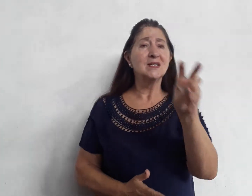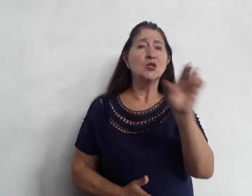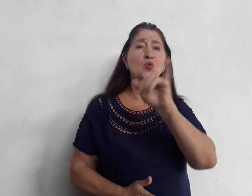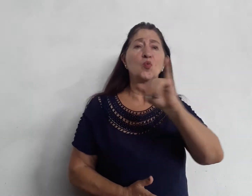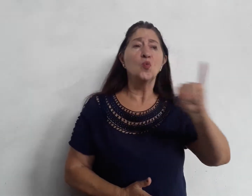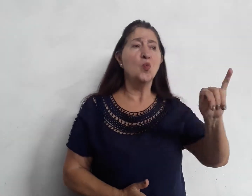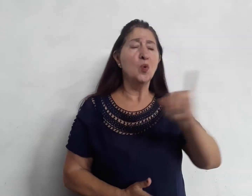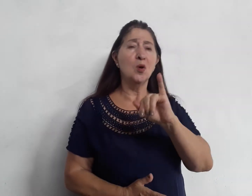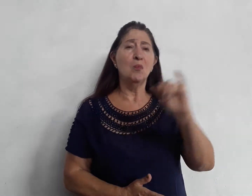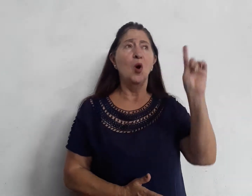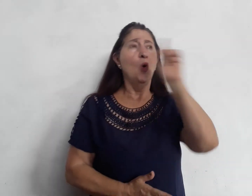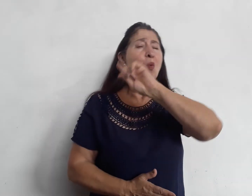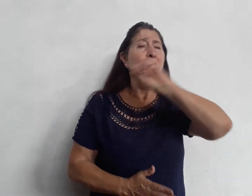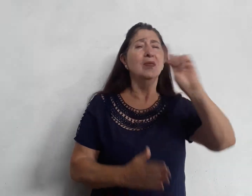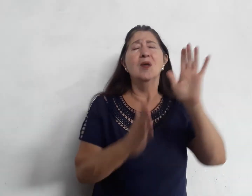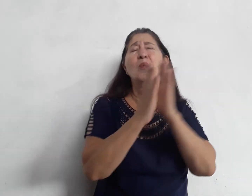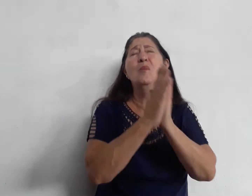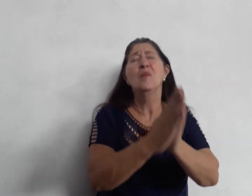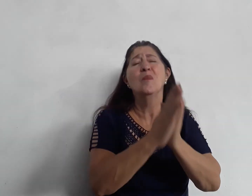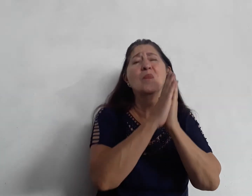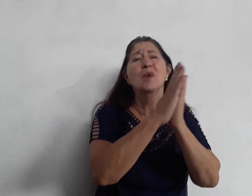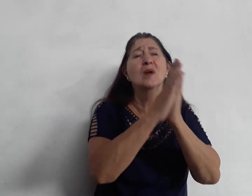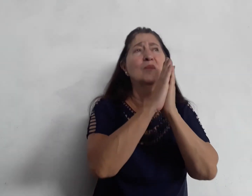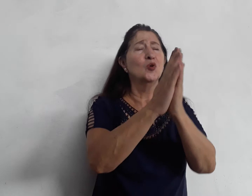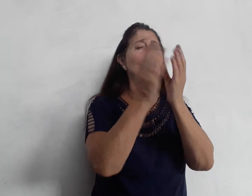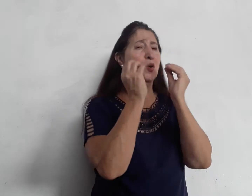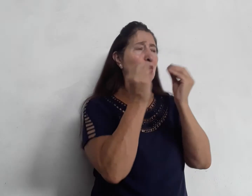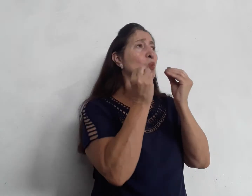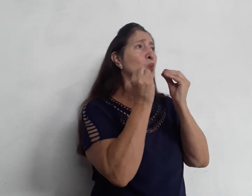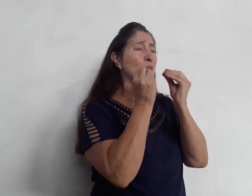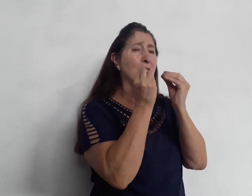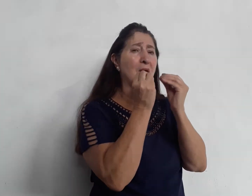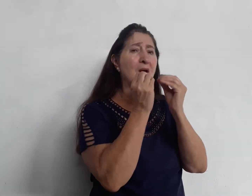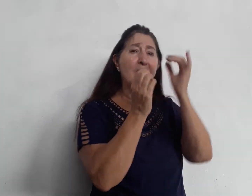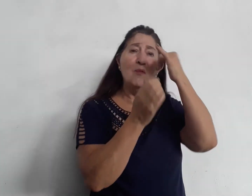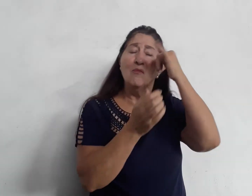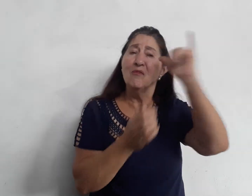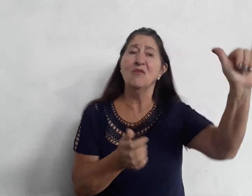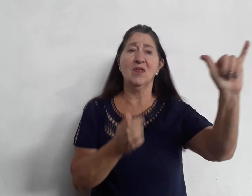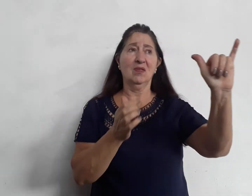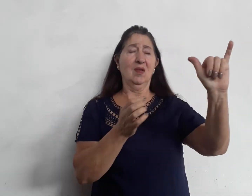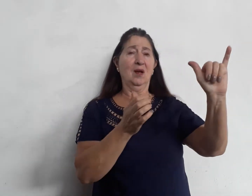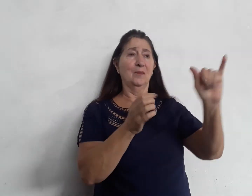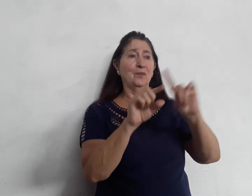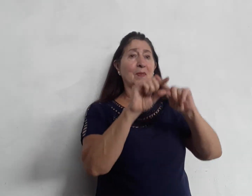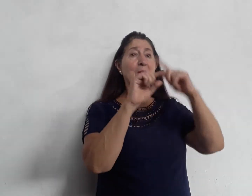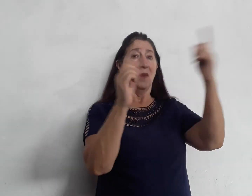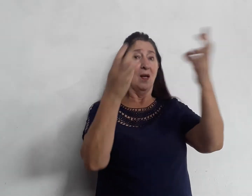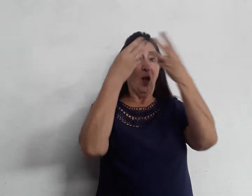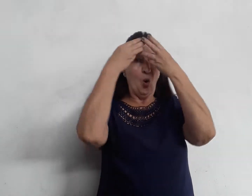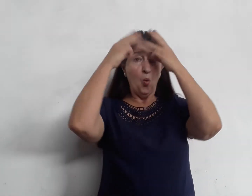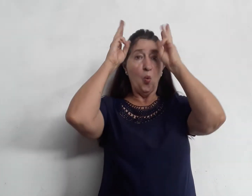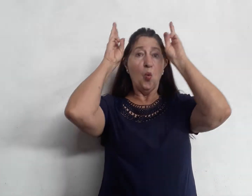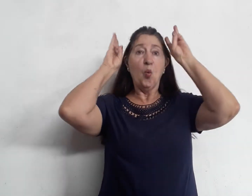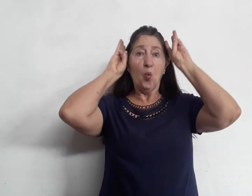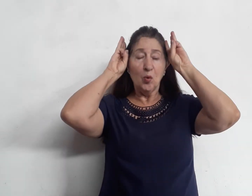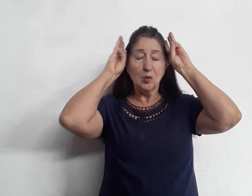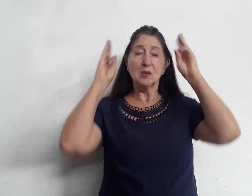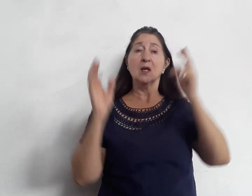este lugar de tormento. Mas Abraão respondeu: Eles têm Moisés e os profetas, que os